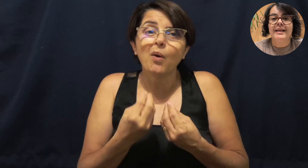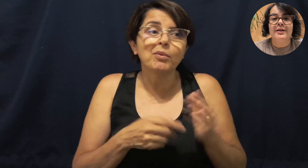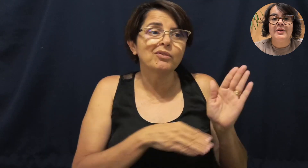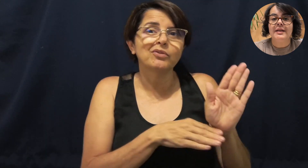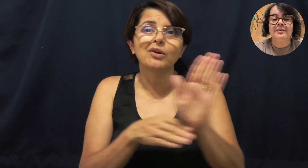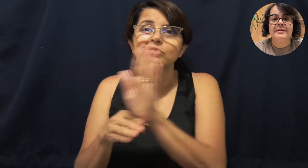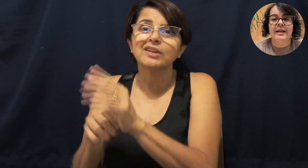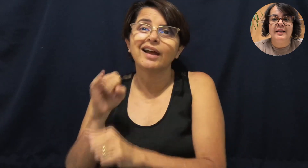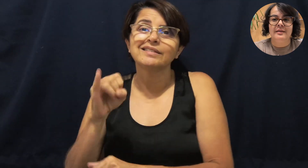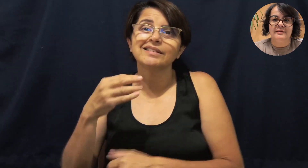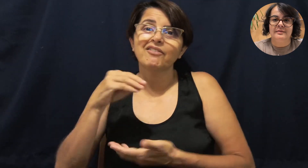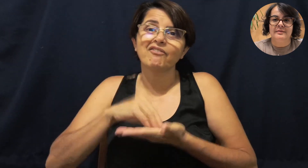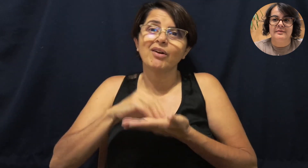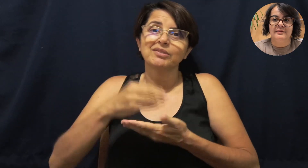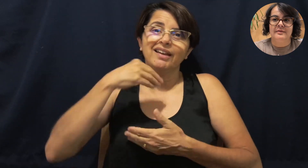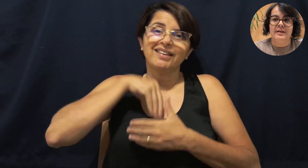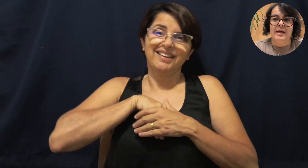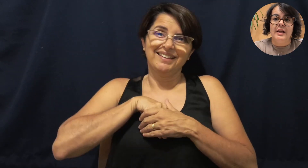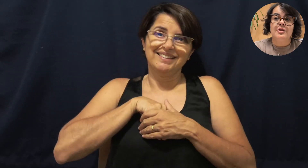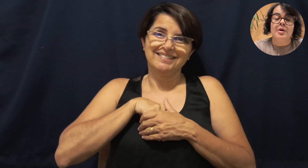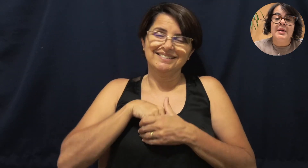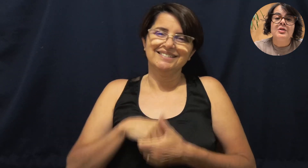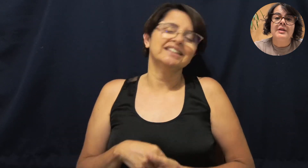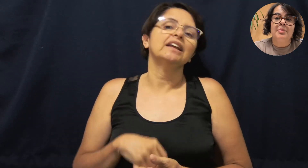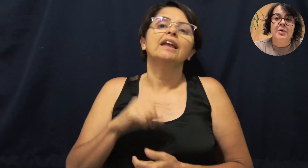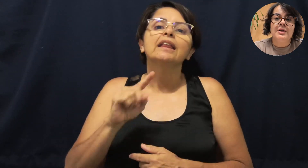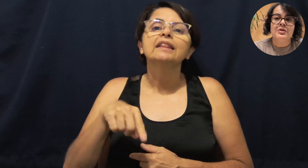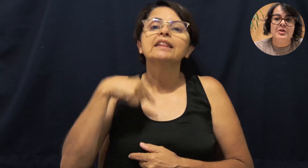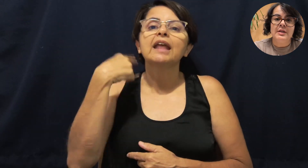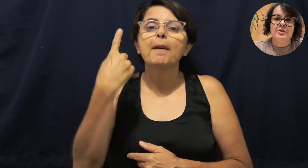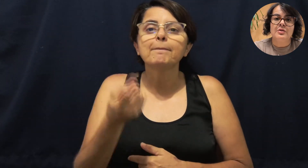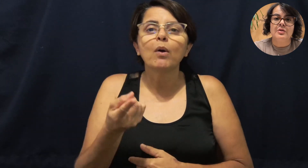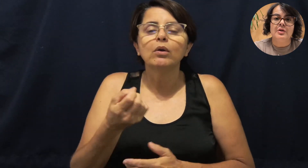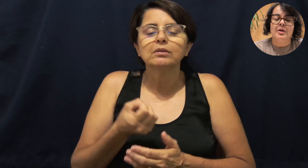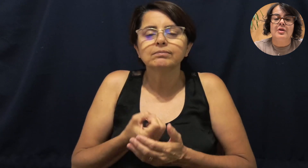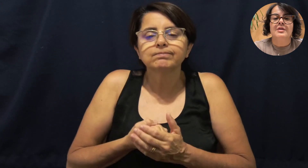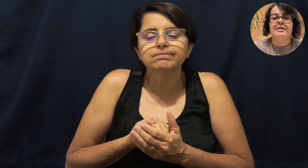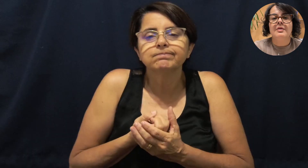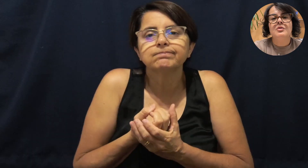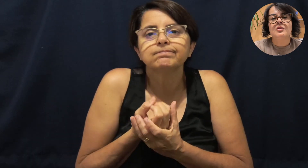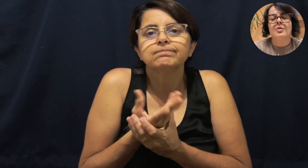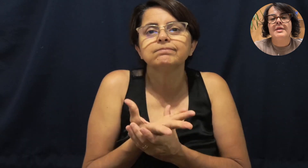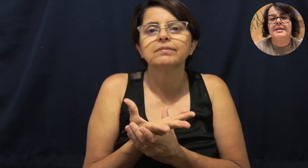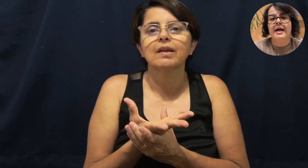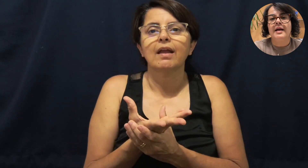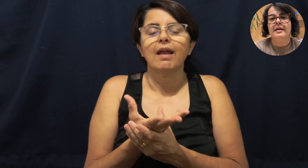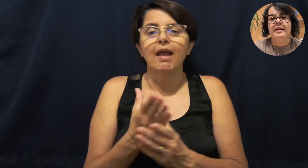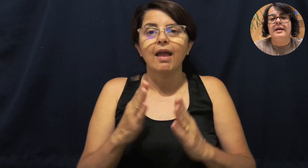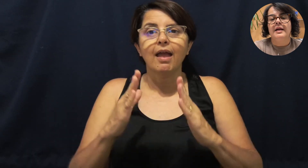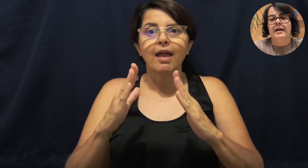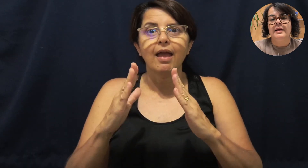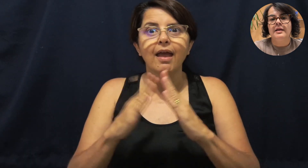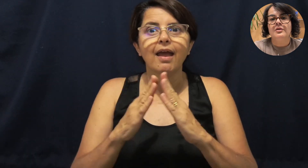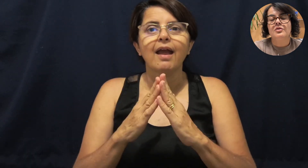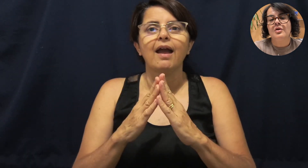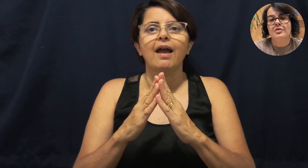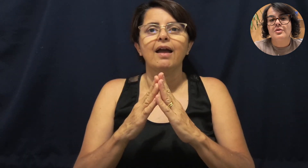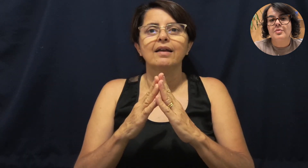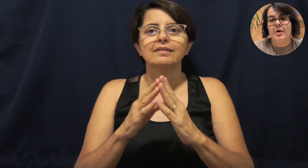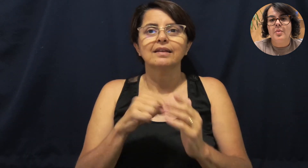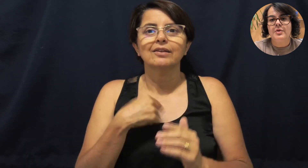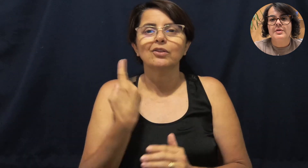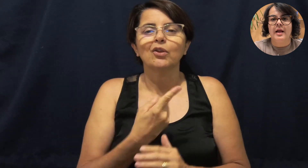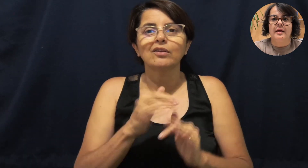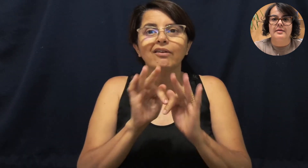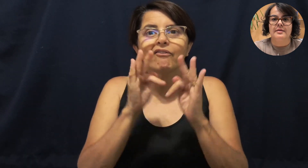dá aquilo que não tem. E somente depois disso, nós devemos começar clareando os